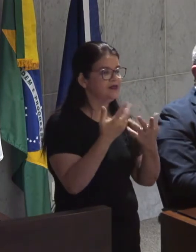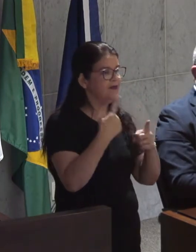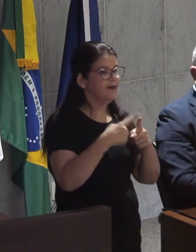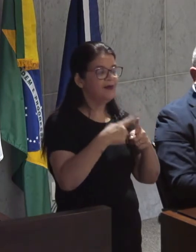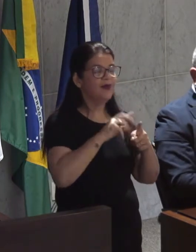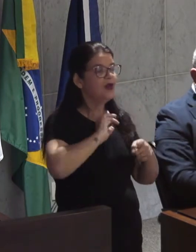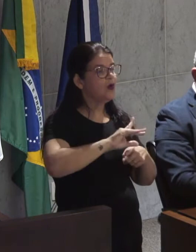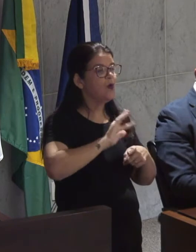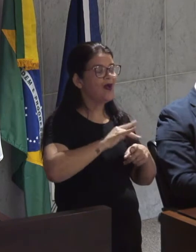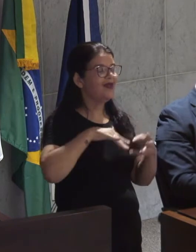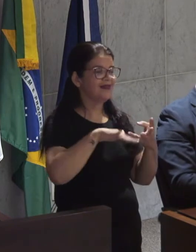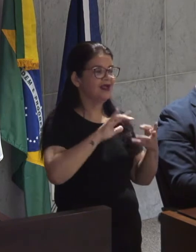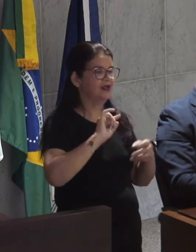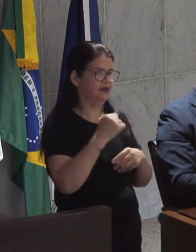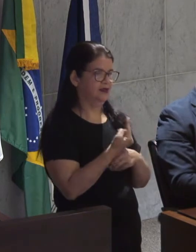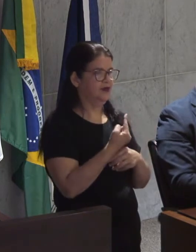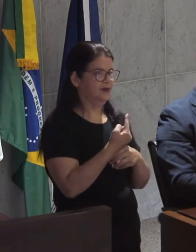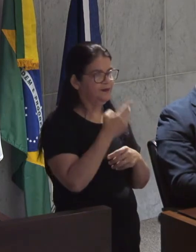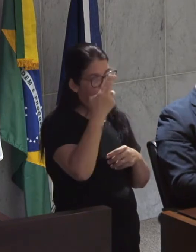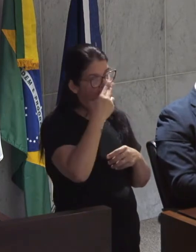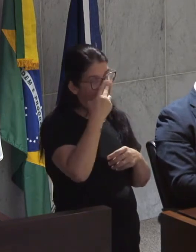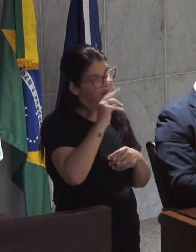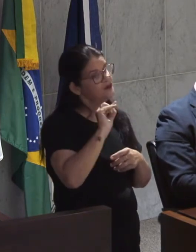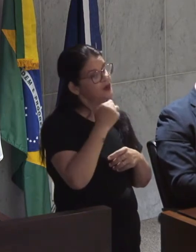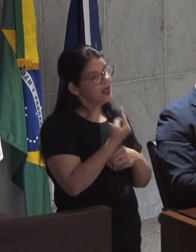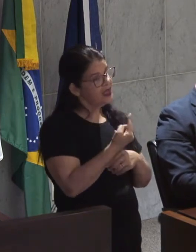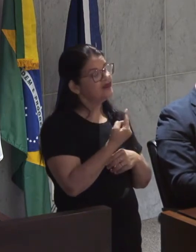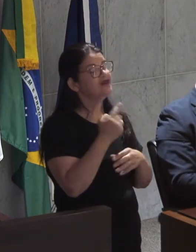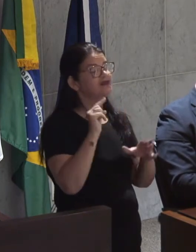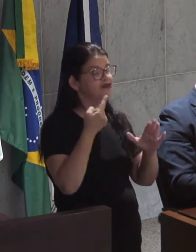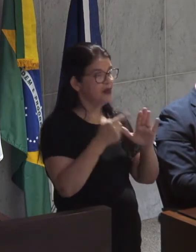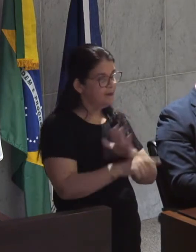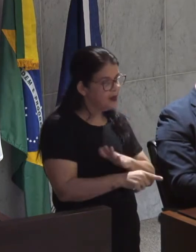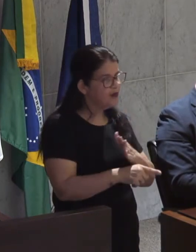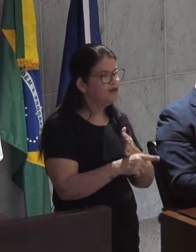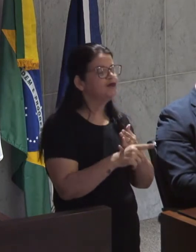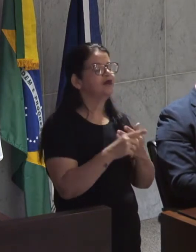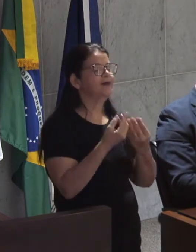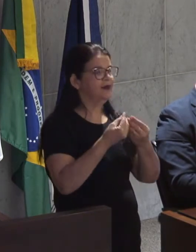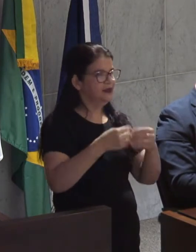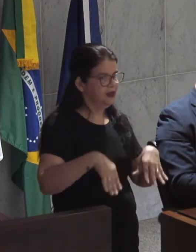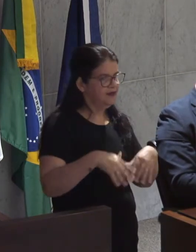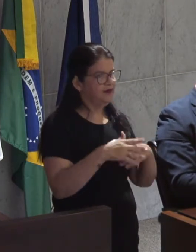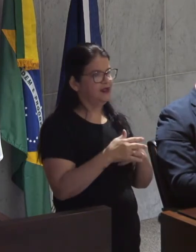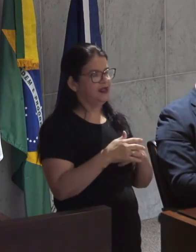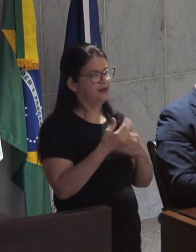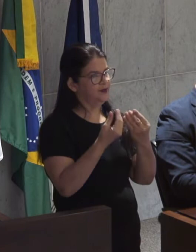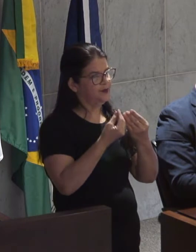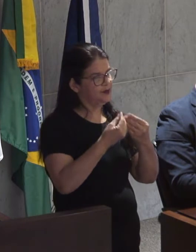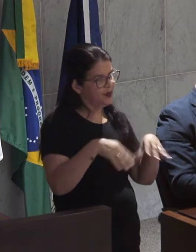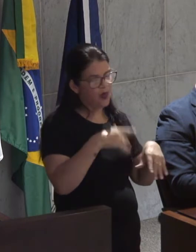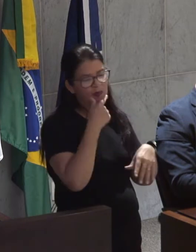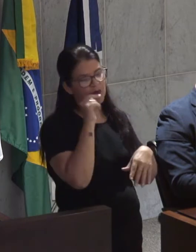não é da nossa categoria, mesmo que a gente seja profundamente afetado e afetada.